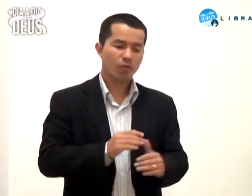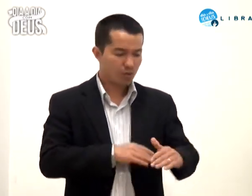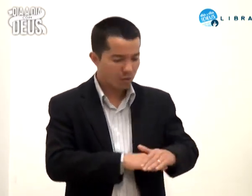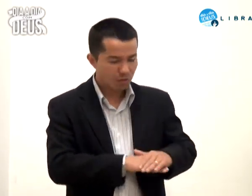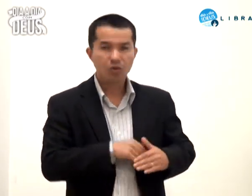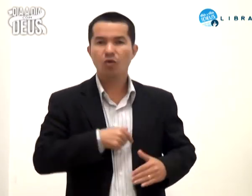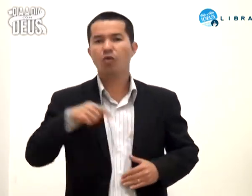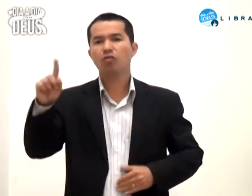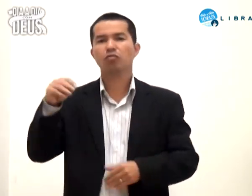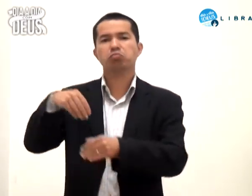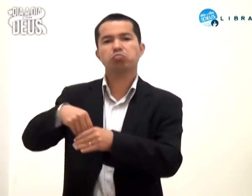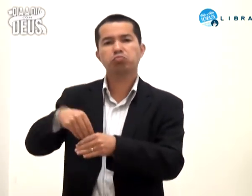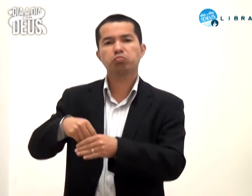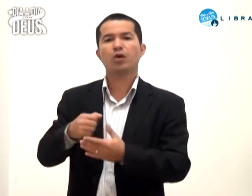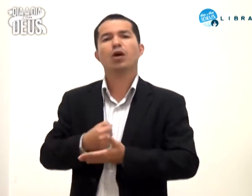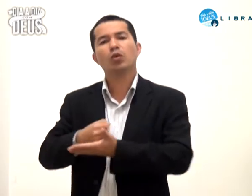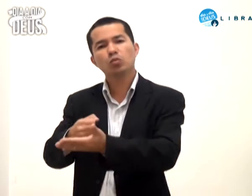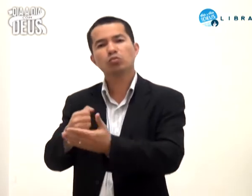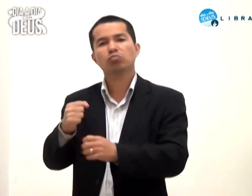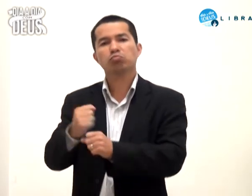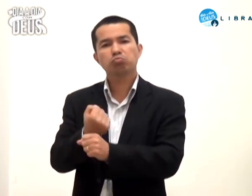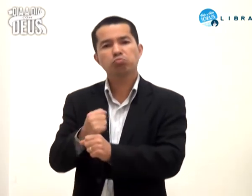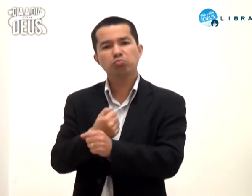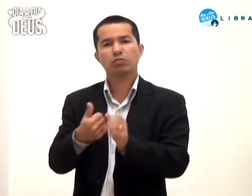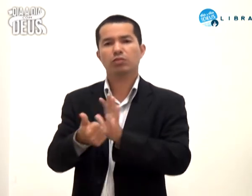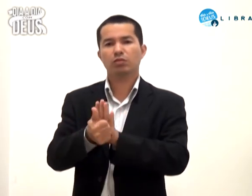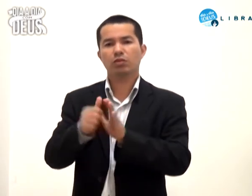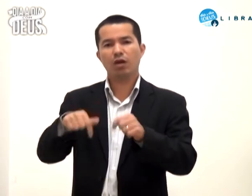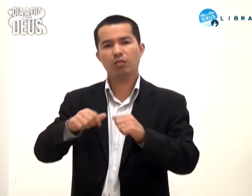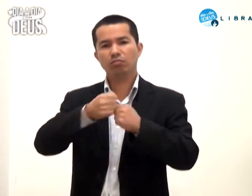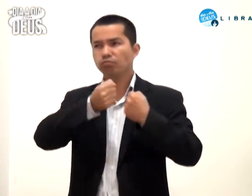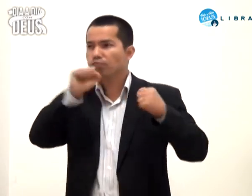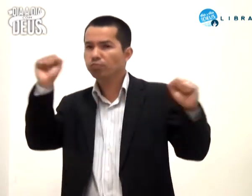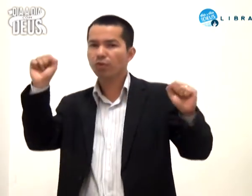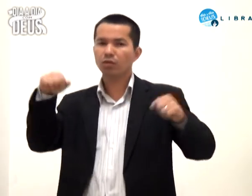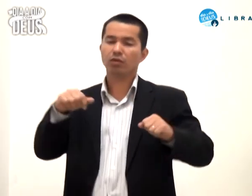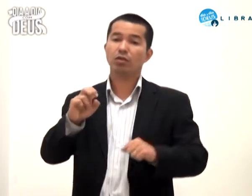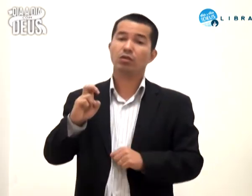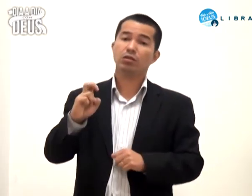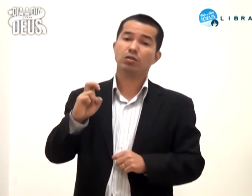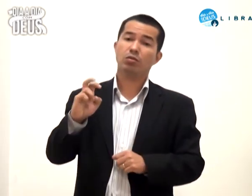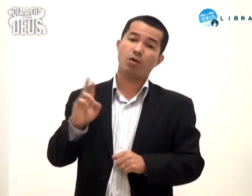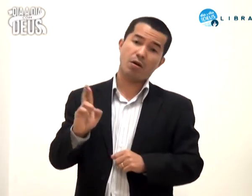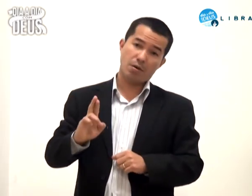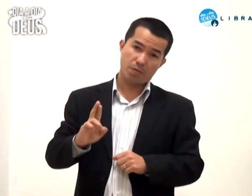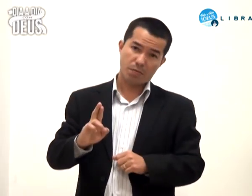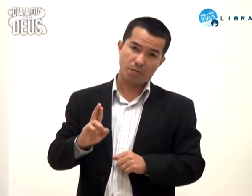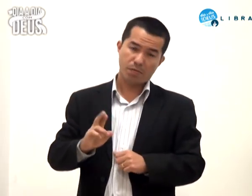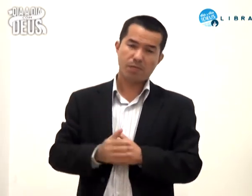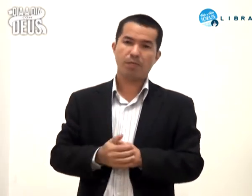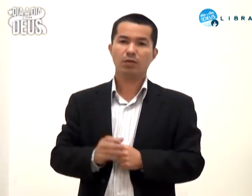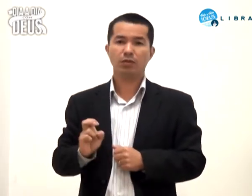antes separar R$5 daquele valor para dar de oferta para a construção do